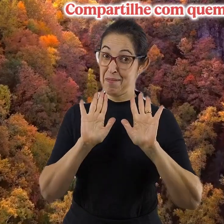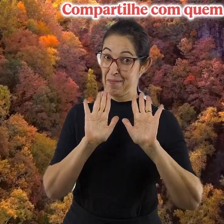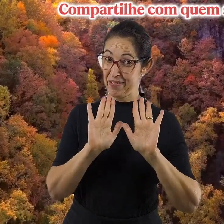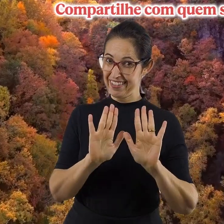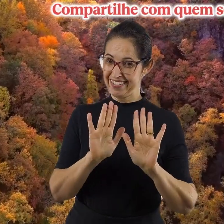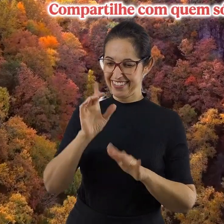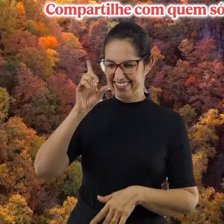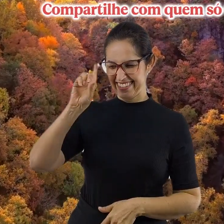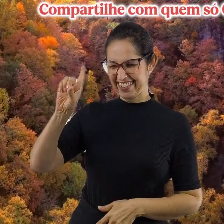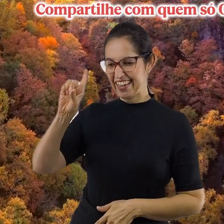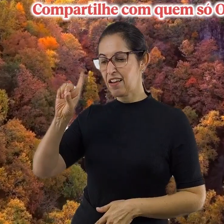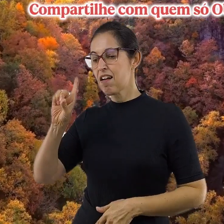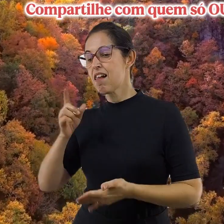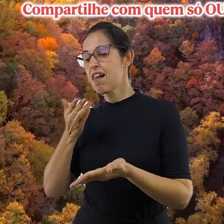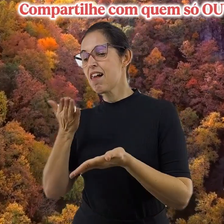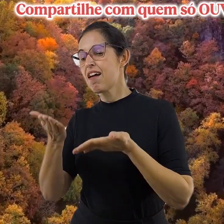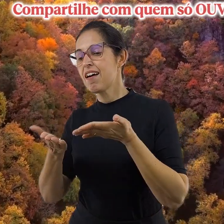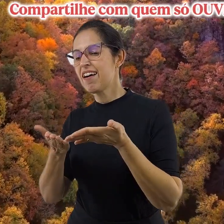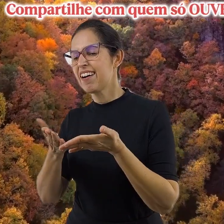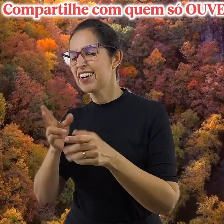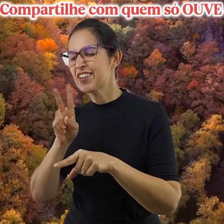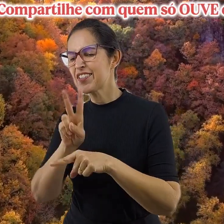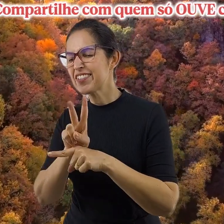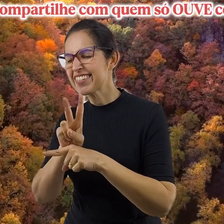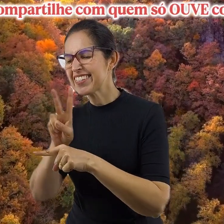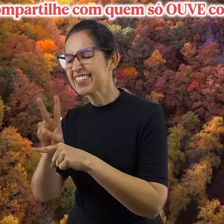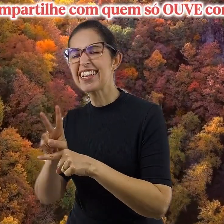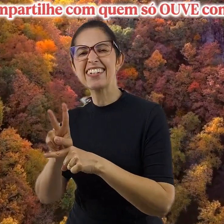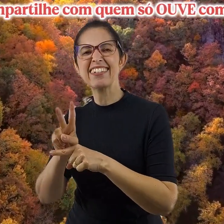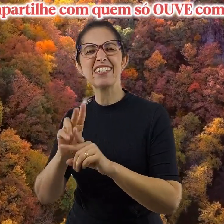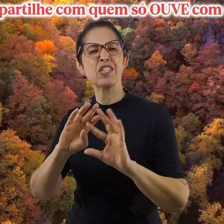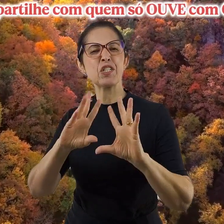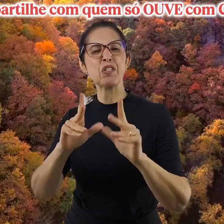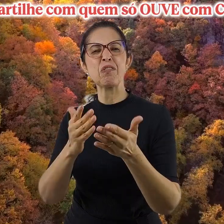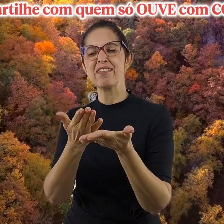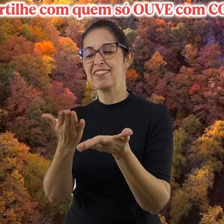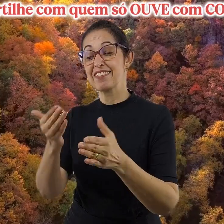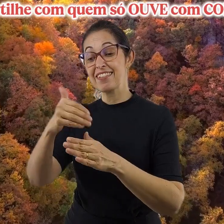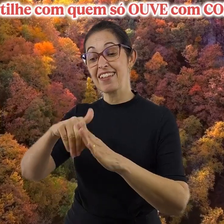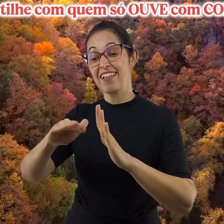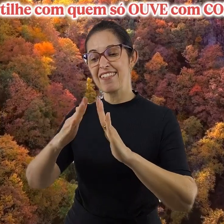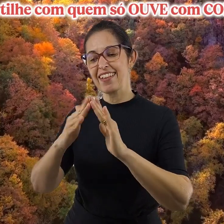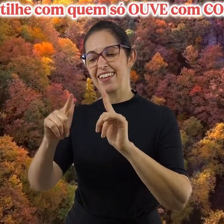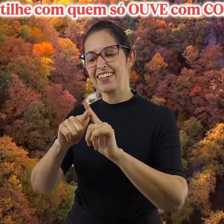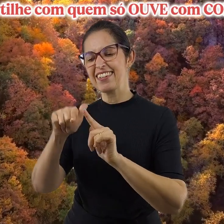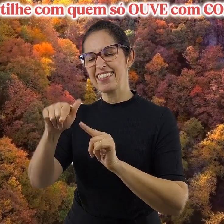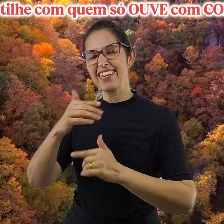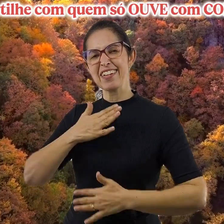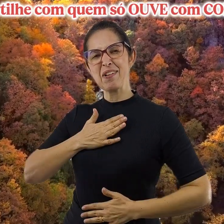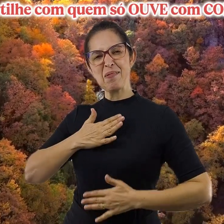Mas Deus não faz acepção de ninguém. Eu faço,